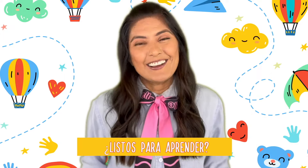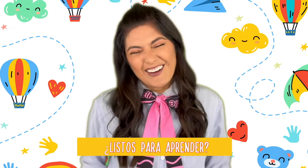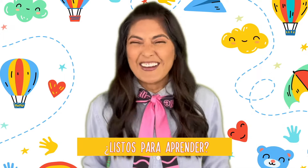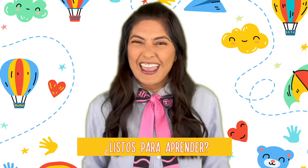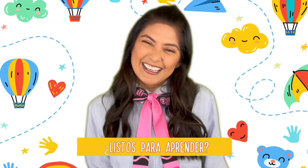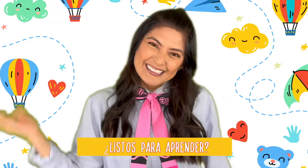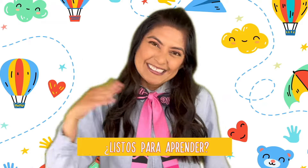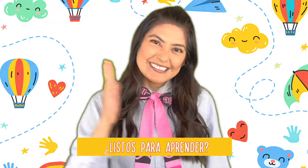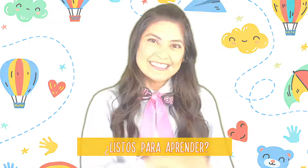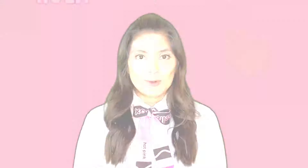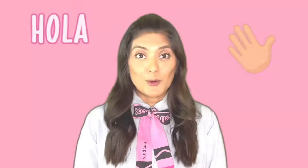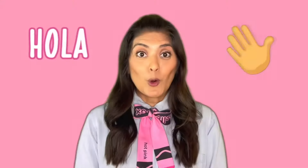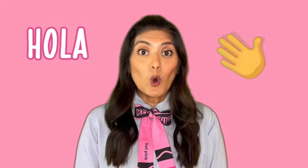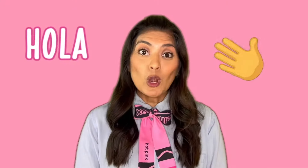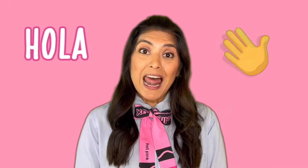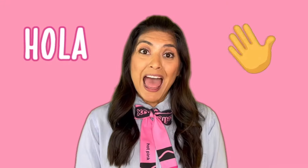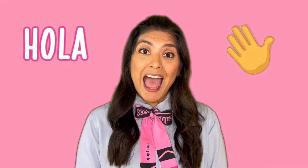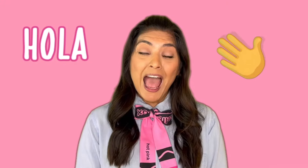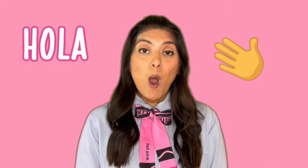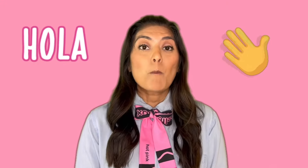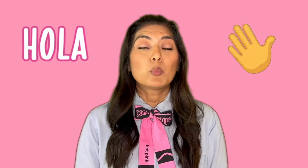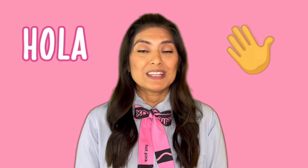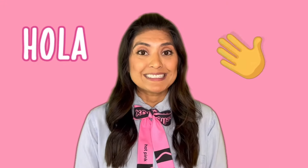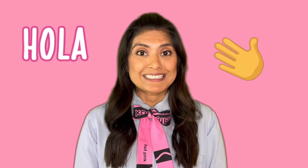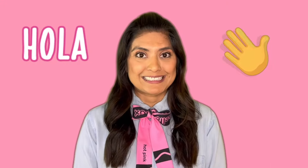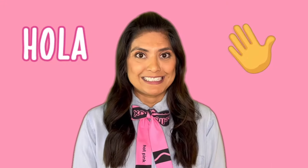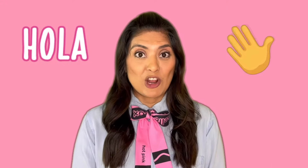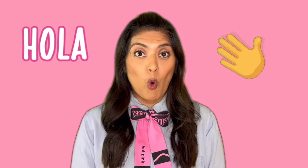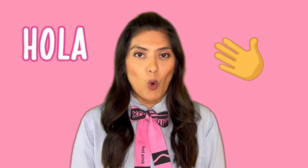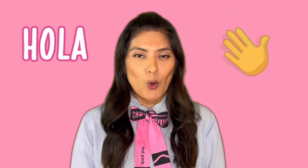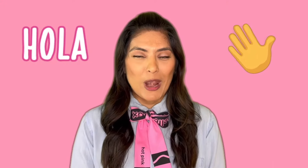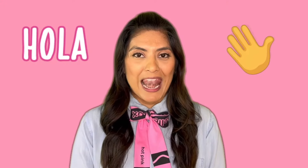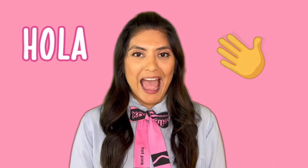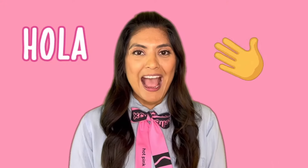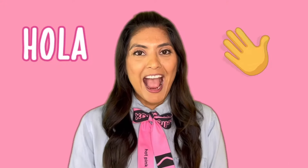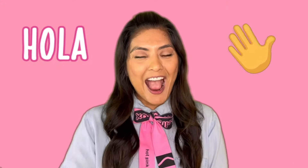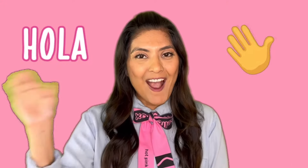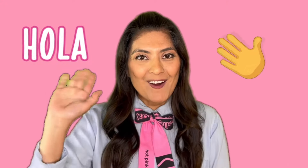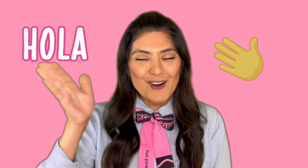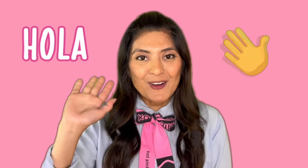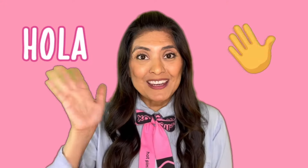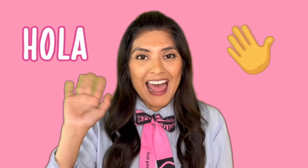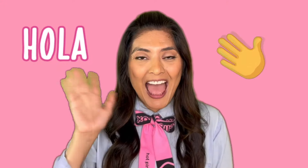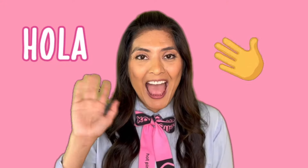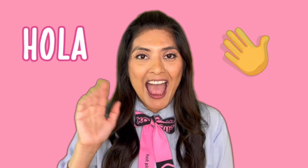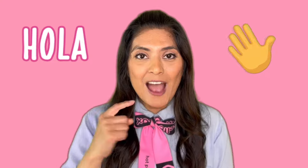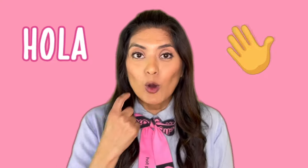Ok. Hola. ¿Puedes decir hola? Hola.